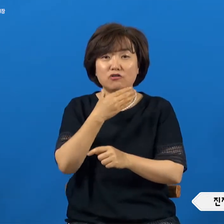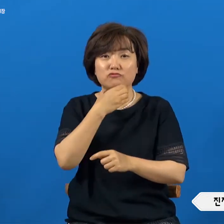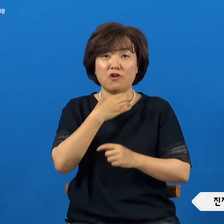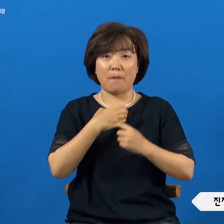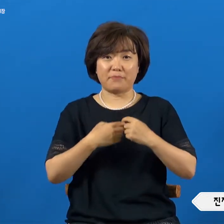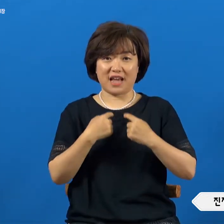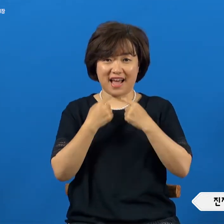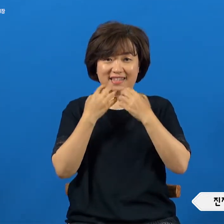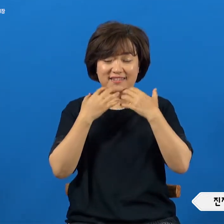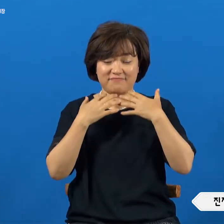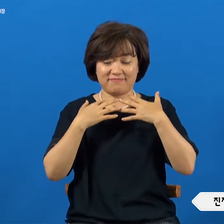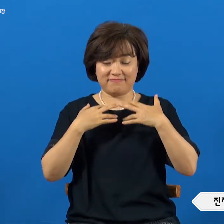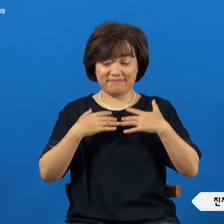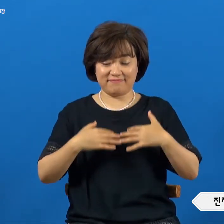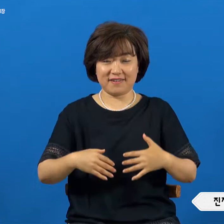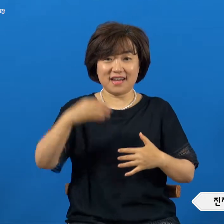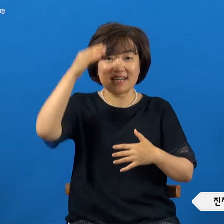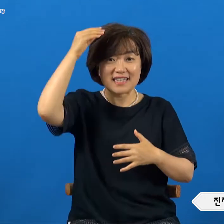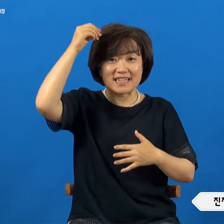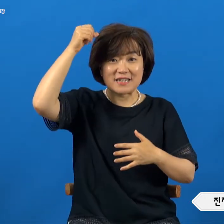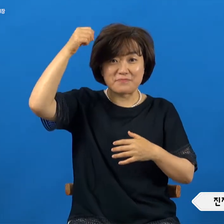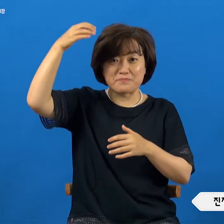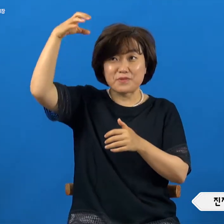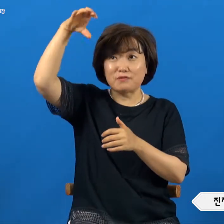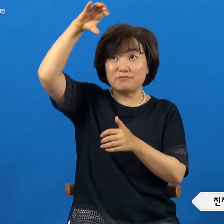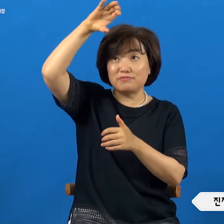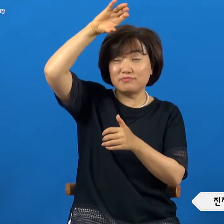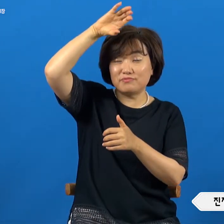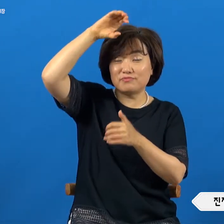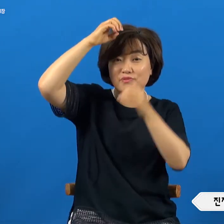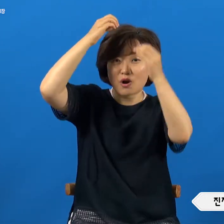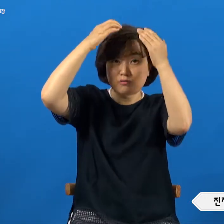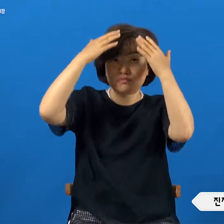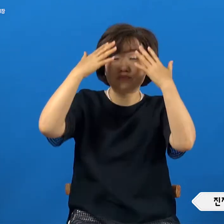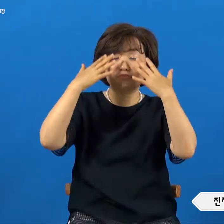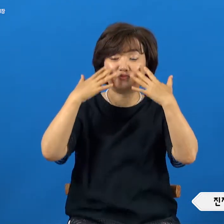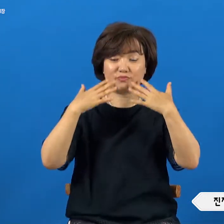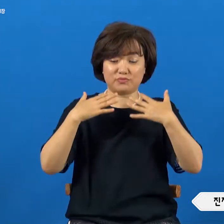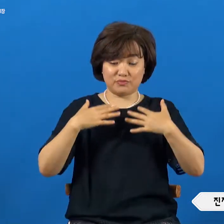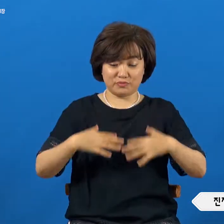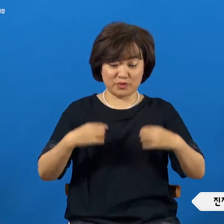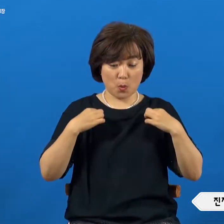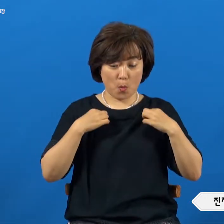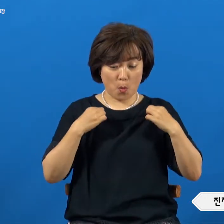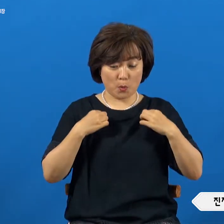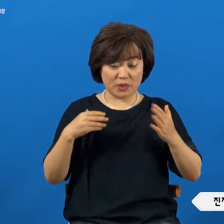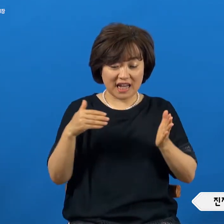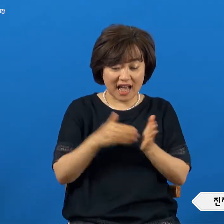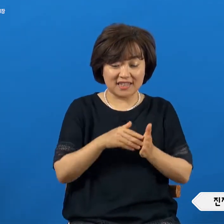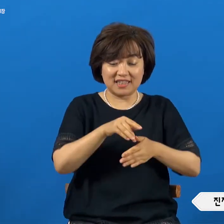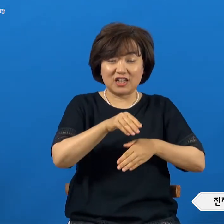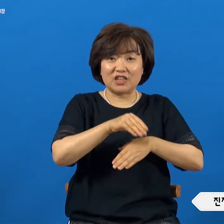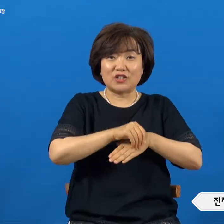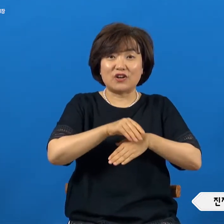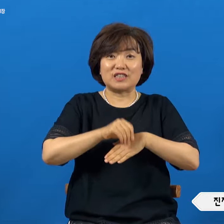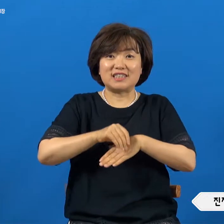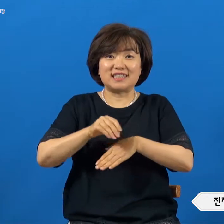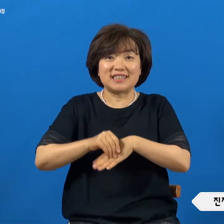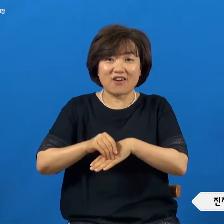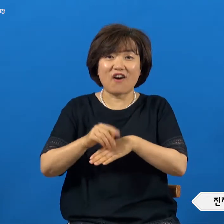흐릅니다. 그리고 수염을 흘러서 마지막 그의 옷깃에 내림 같다라고